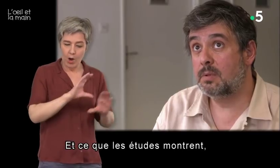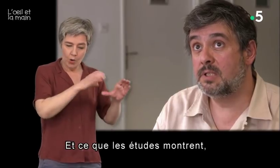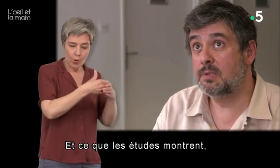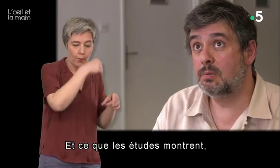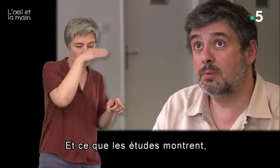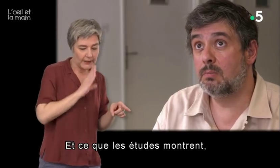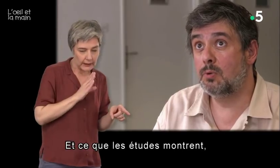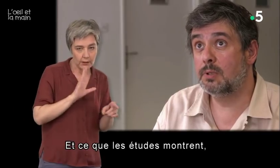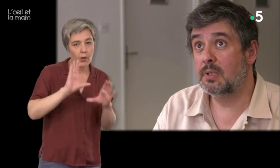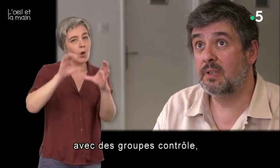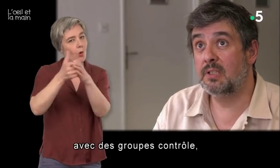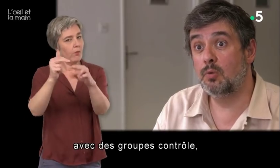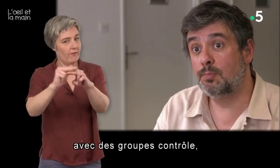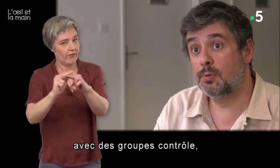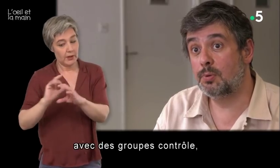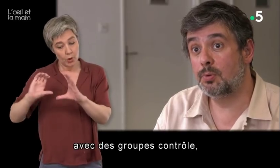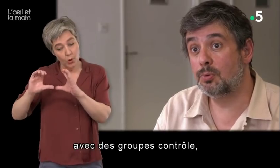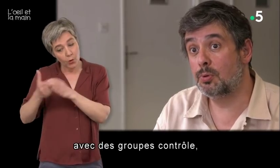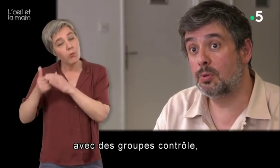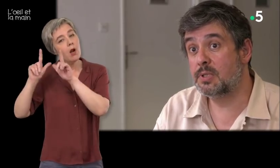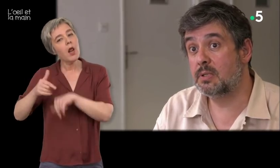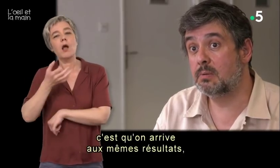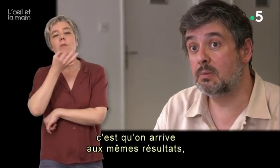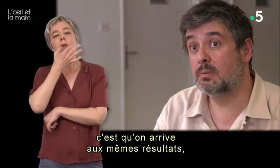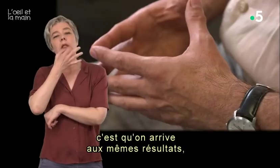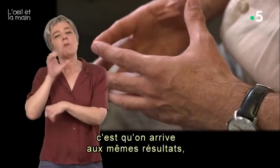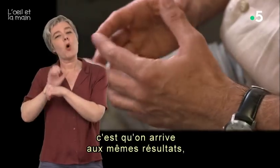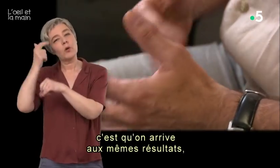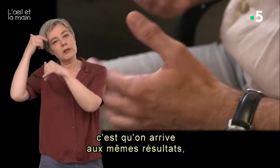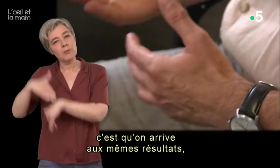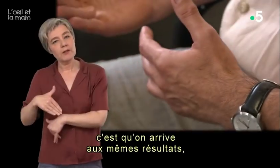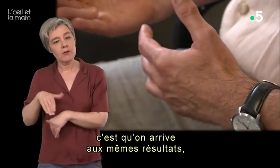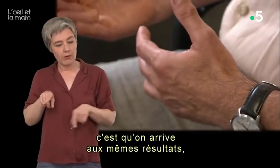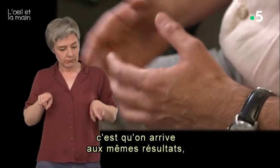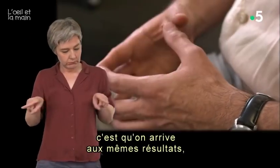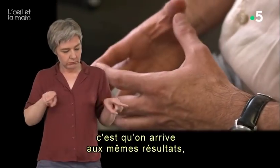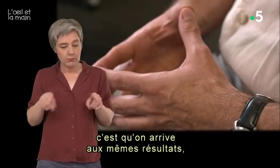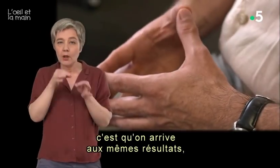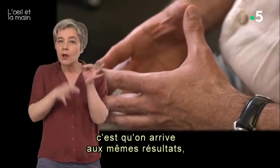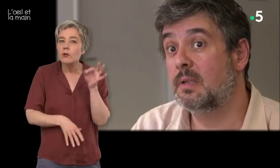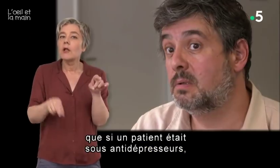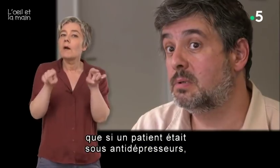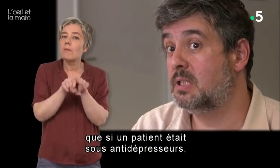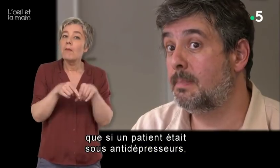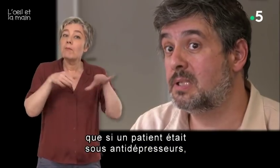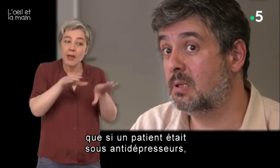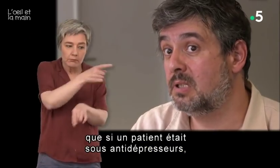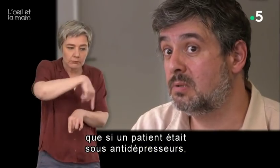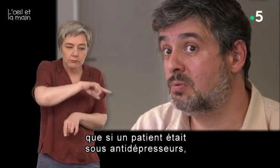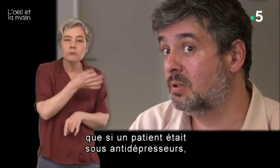les études montrent avec des groupes contrôle, c'est qu'on arrive au même résultat que si un patient était sous un